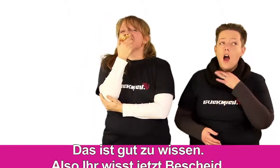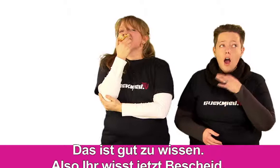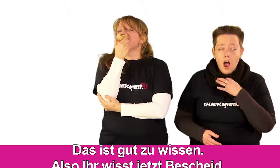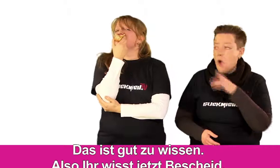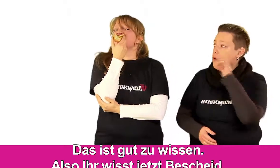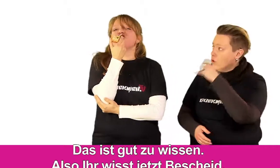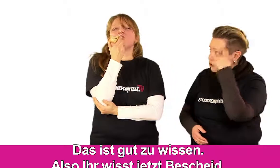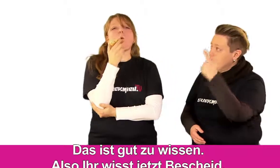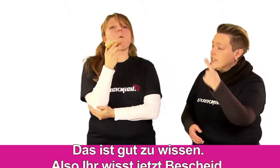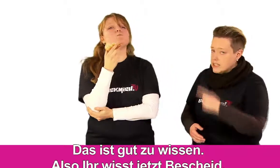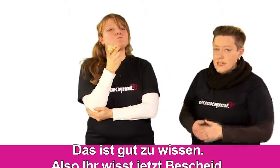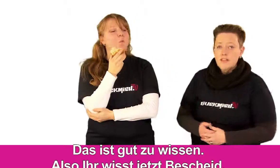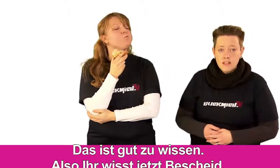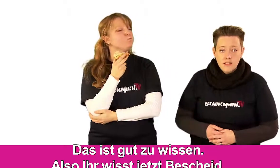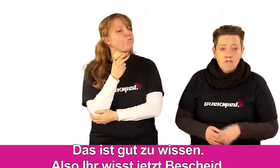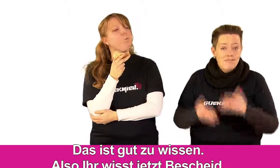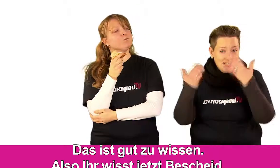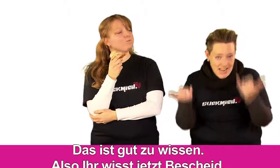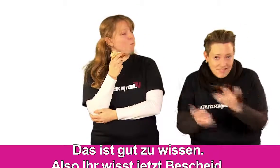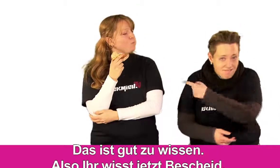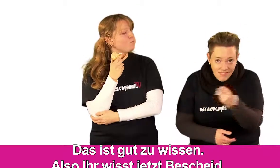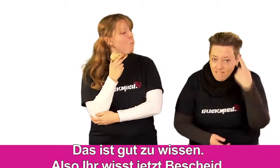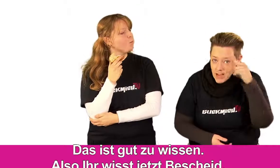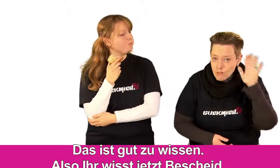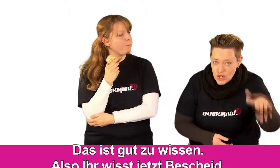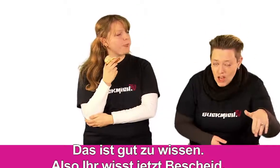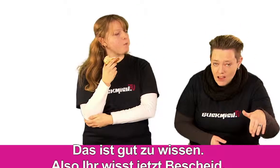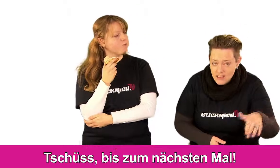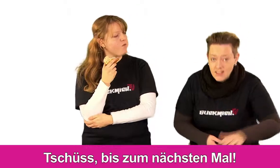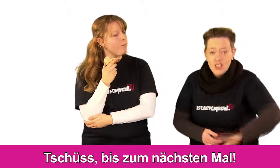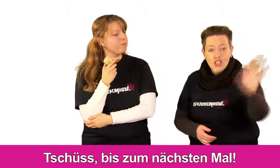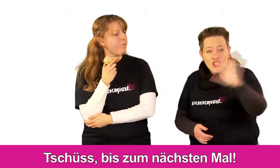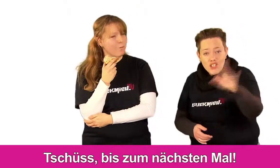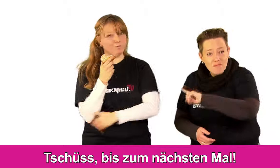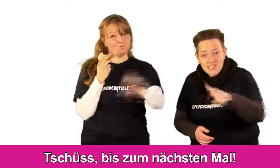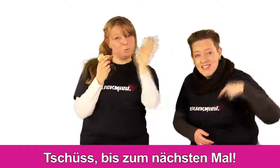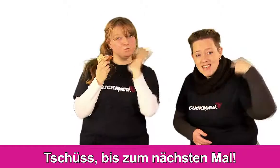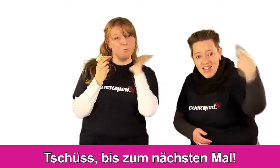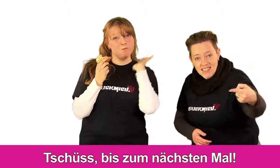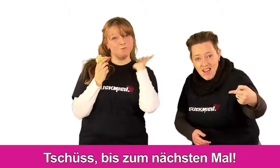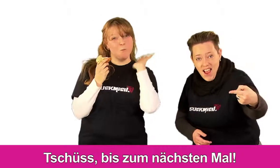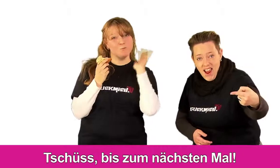Das ist gut zu wissen. Also, ihr wisst jetzt Bescheid. Tschüss! Bis zum nächsten Mal! Tschüss! Tschüss!